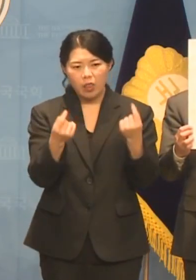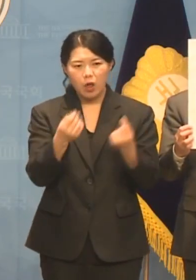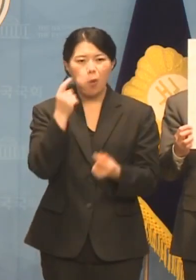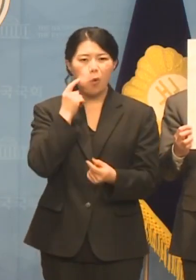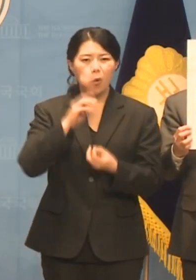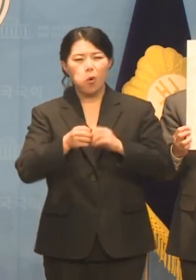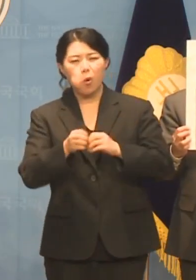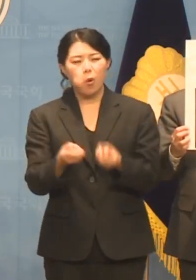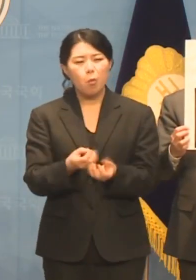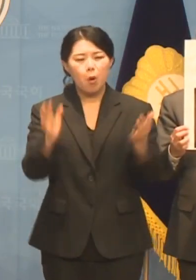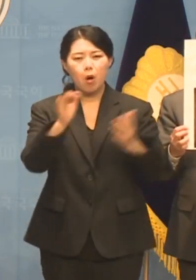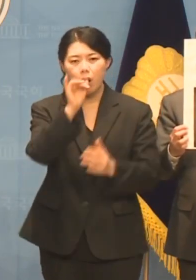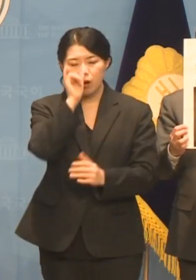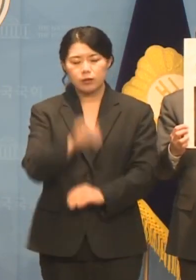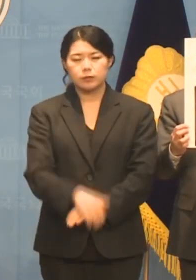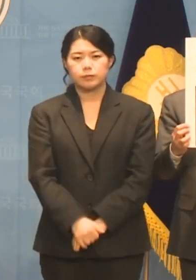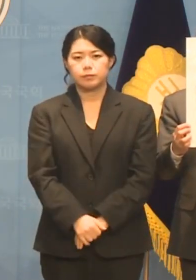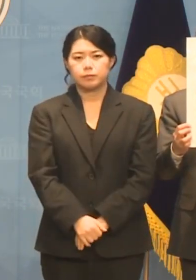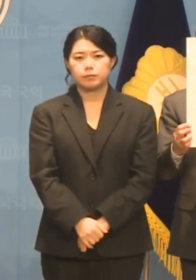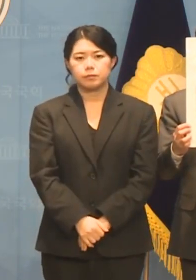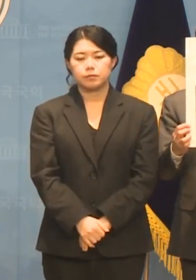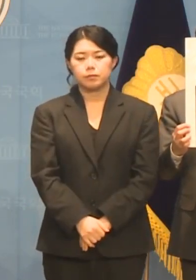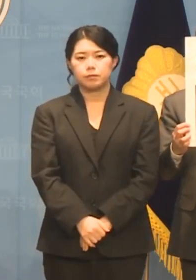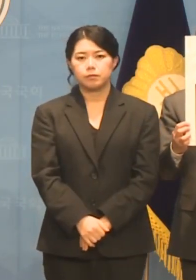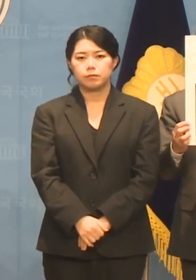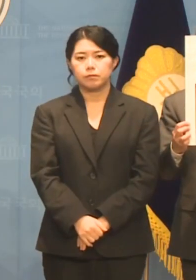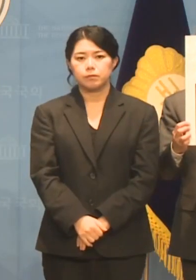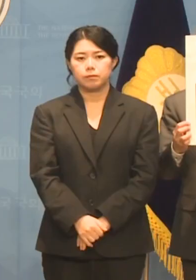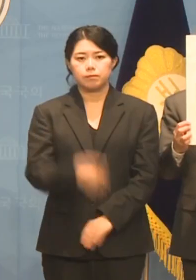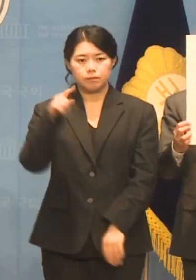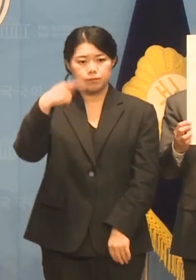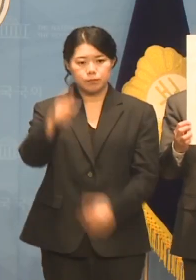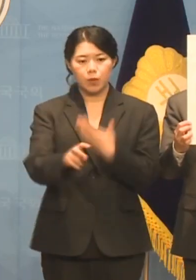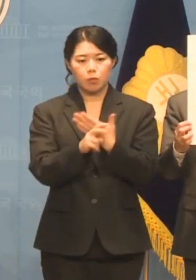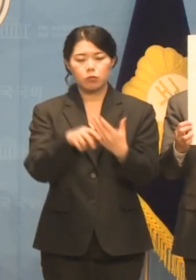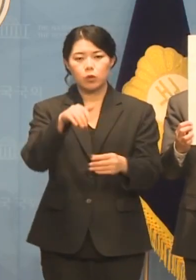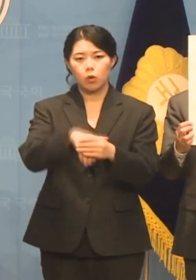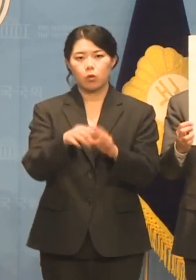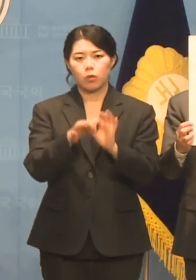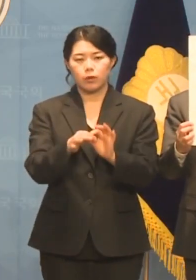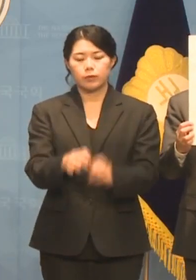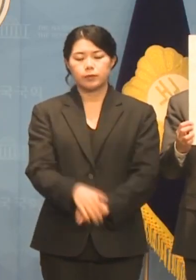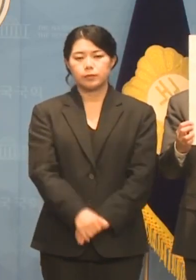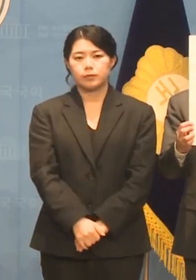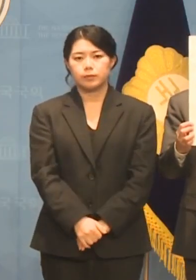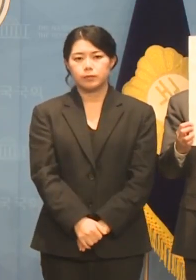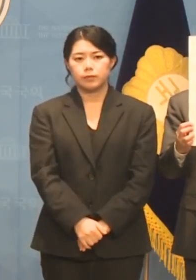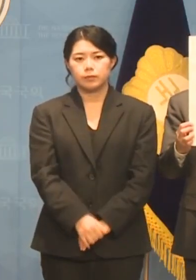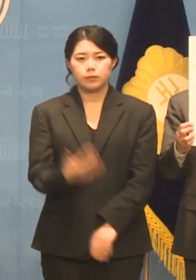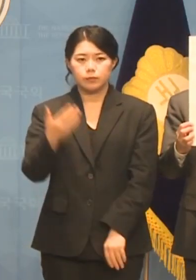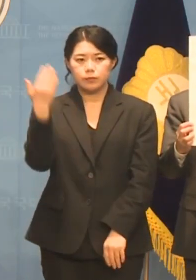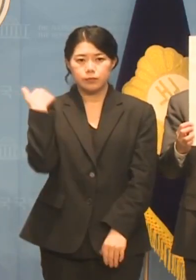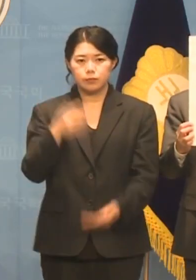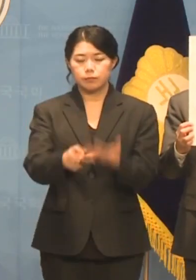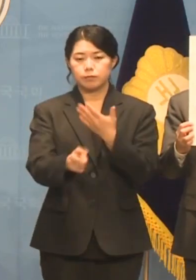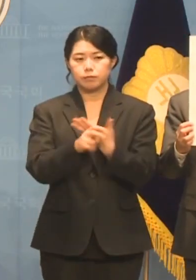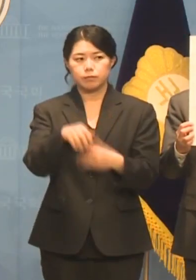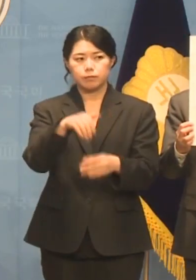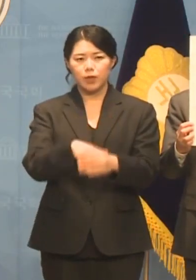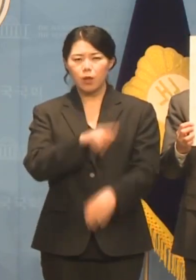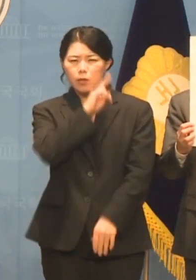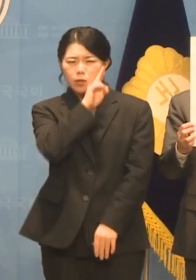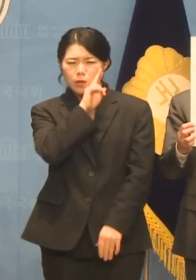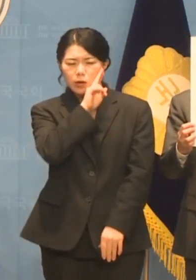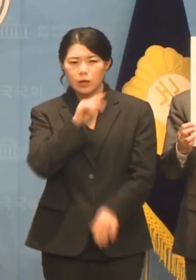정보를 유포하며 극단적인 주장을 이어가고 있습니다. 다음은 부정선거와 관련한 제보입니다. 기존에 제기됐던 부정선거